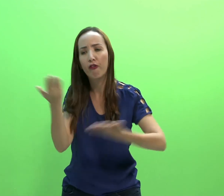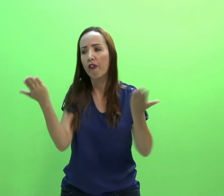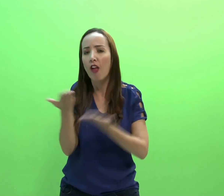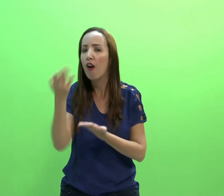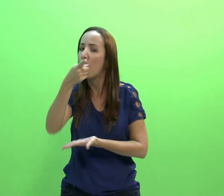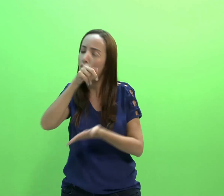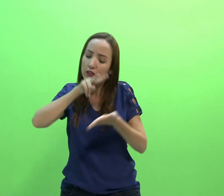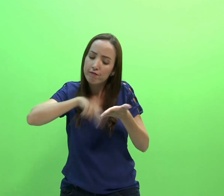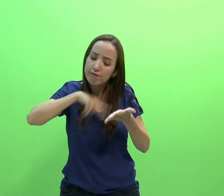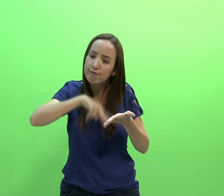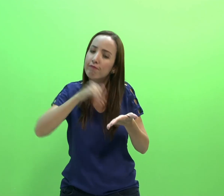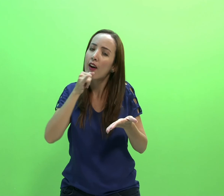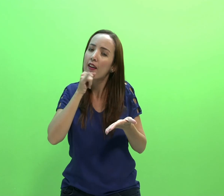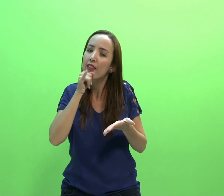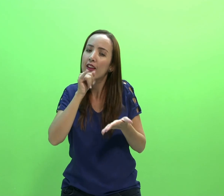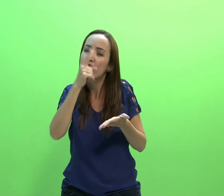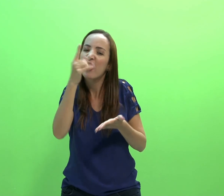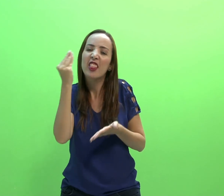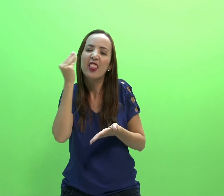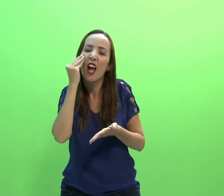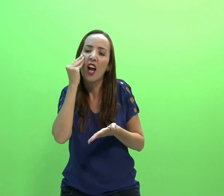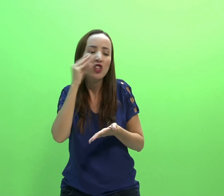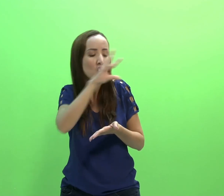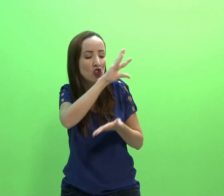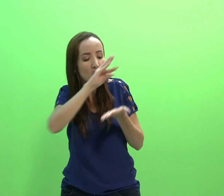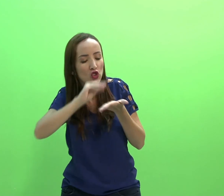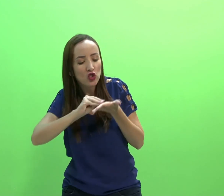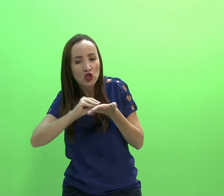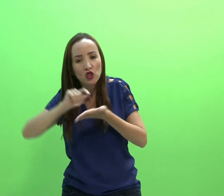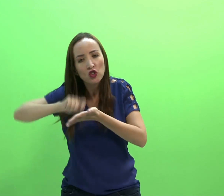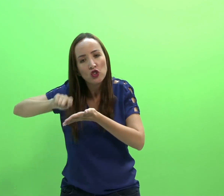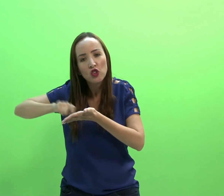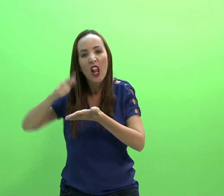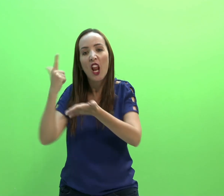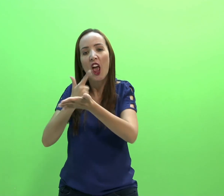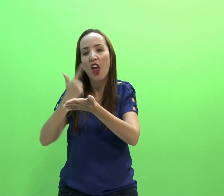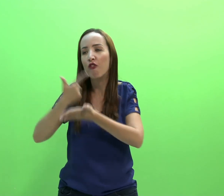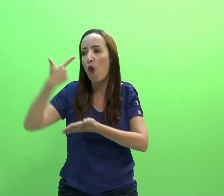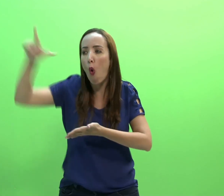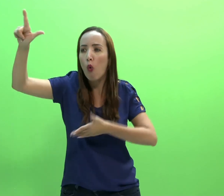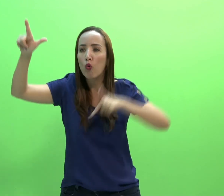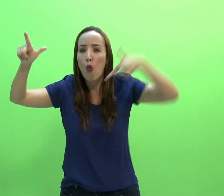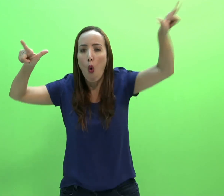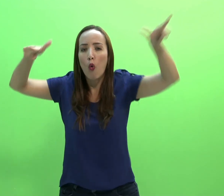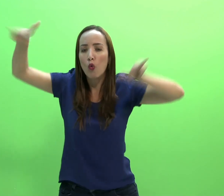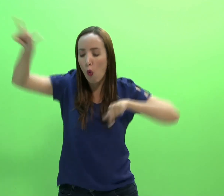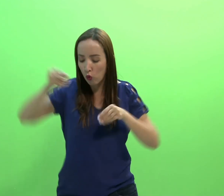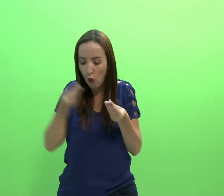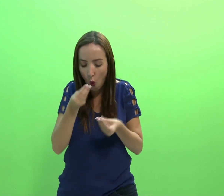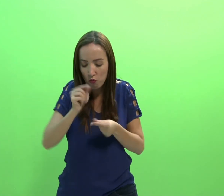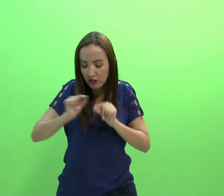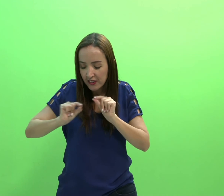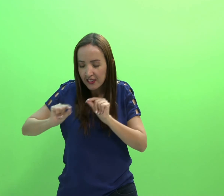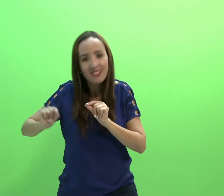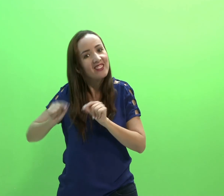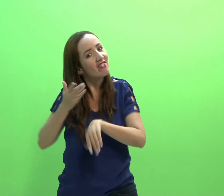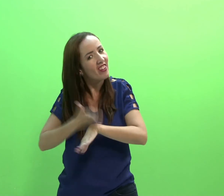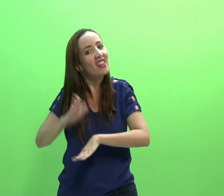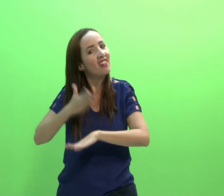Aproveitem, leiam, vejam os exemplos, tentem organizar, tentem fazer, peguem outros livros e tentem fazer a referência desse livro,